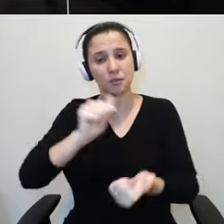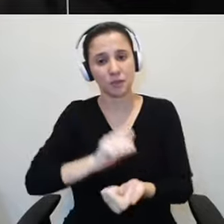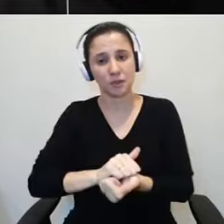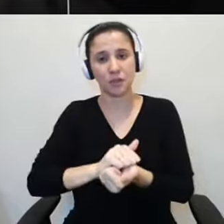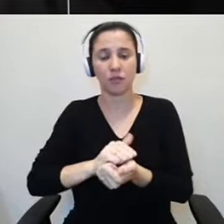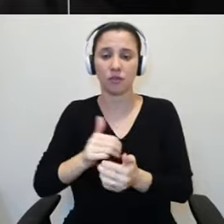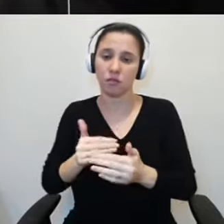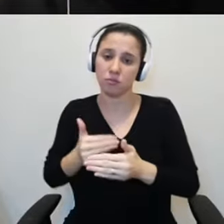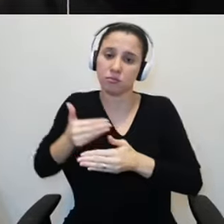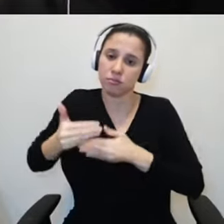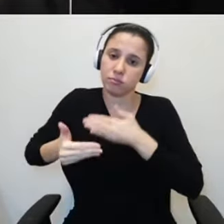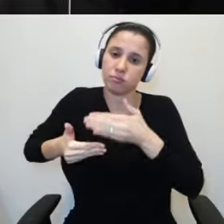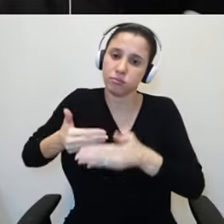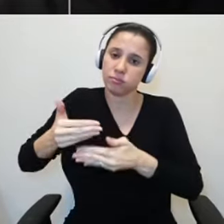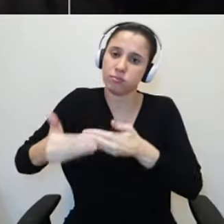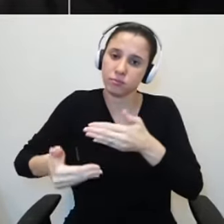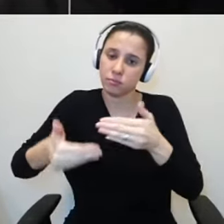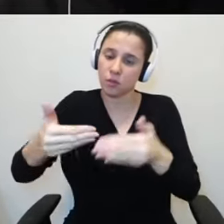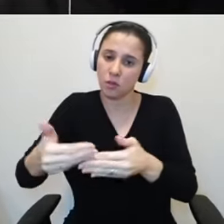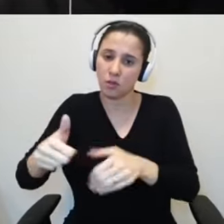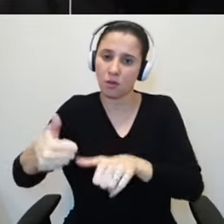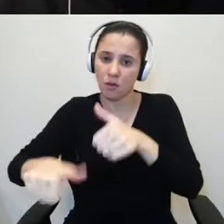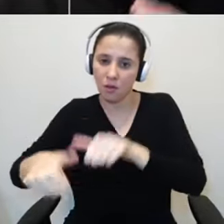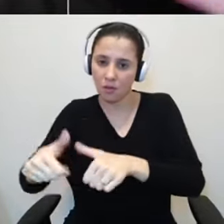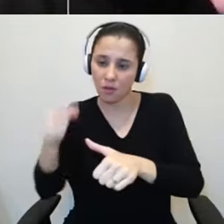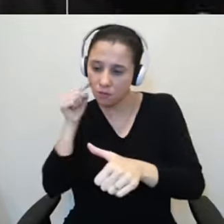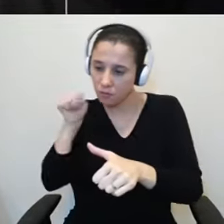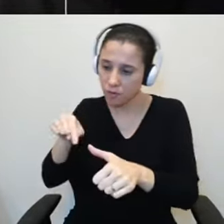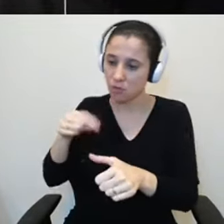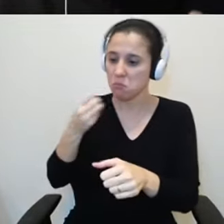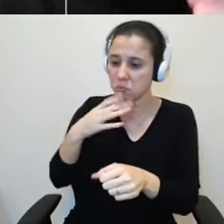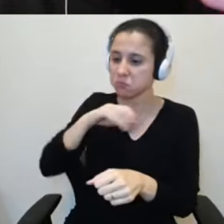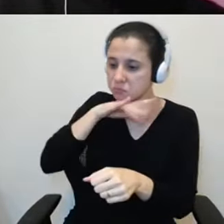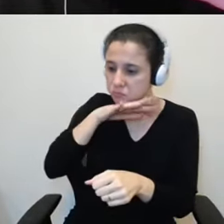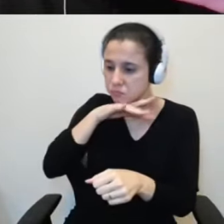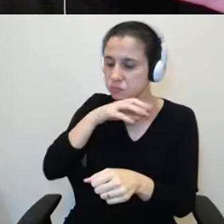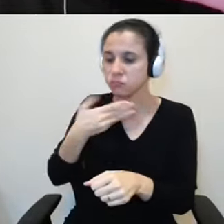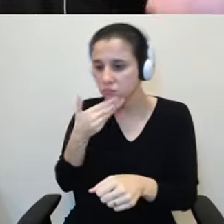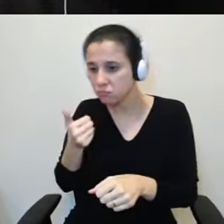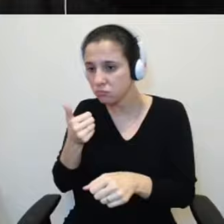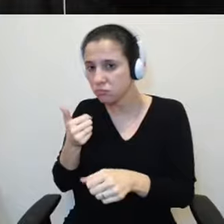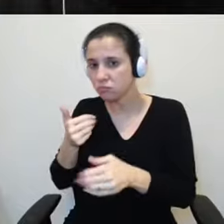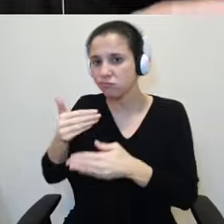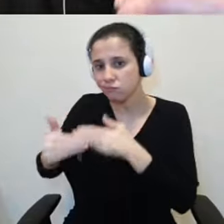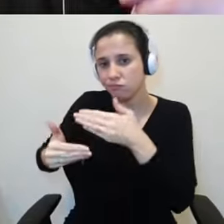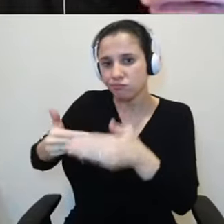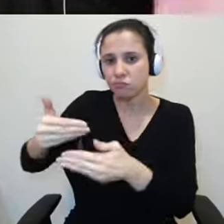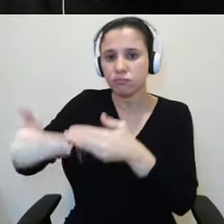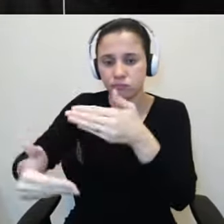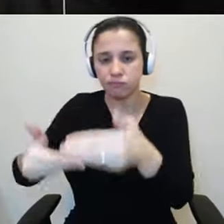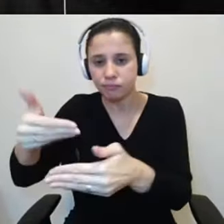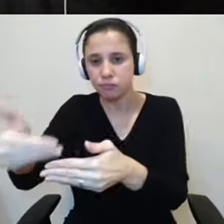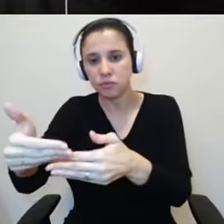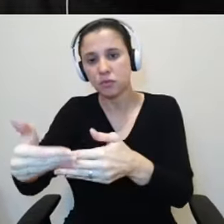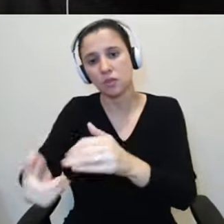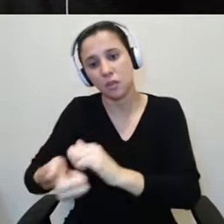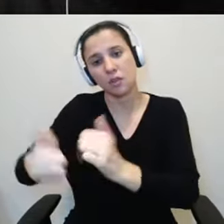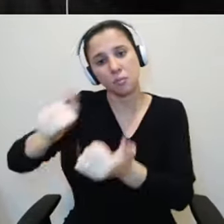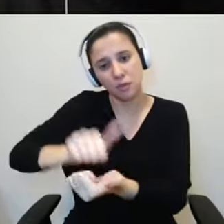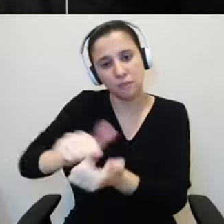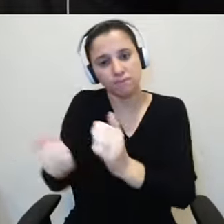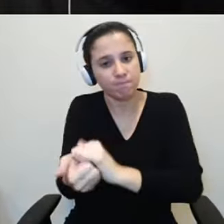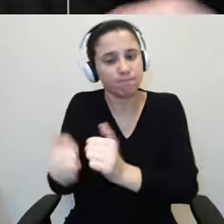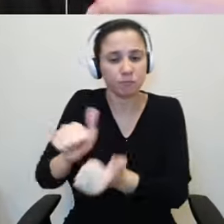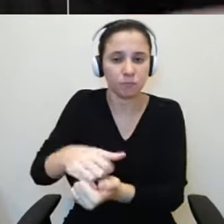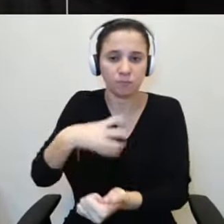continuamente analisado. Se a gente verificar realmente que existem necessidades de melhores adaptações para o pessoal do primeiro